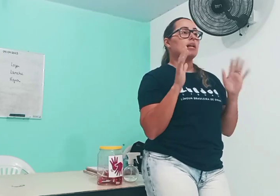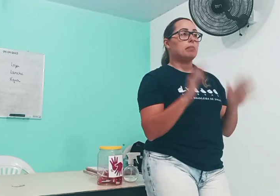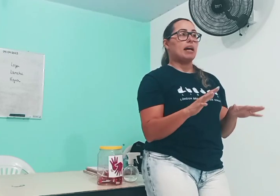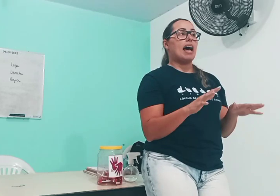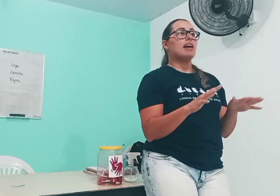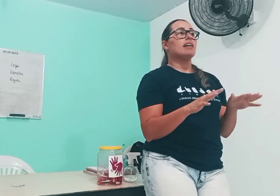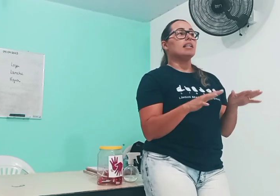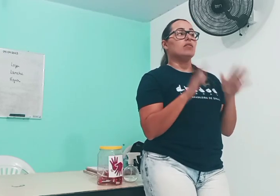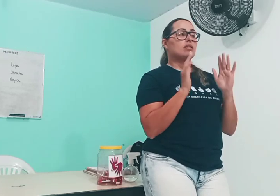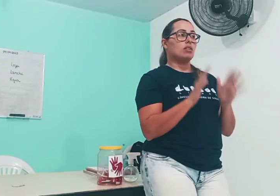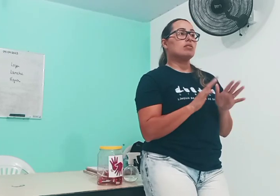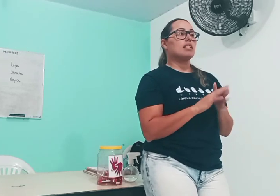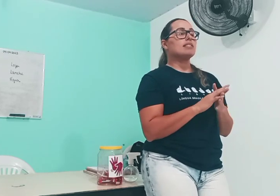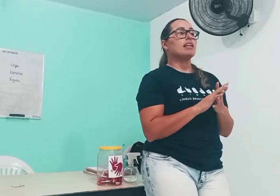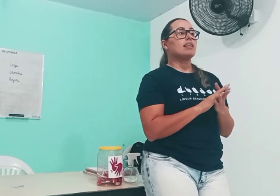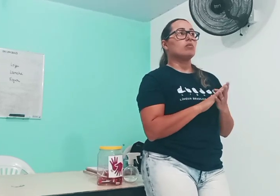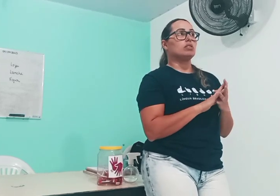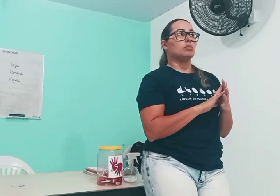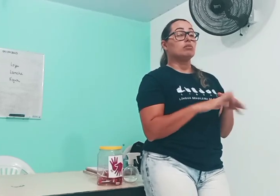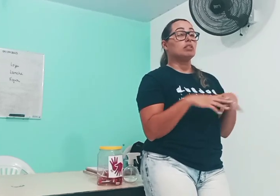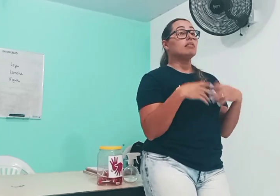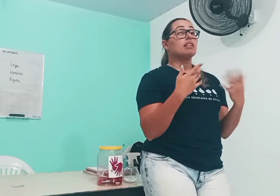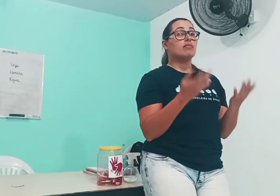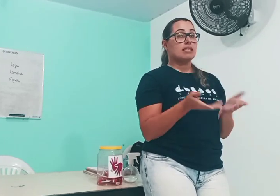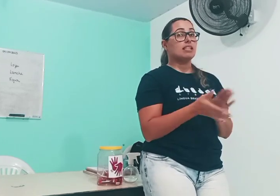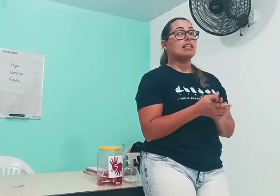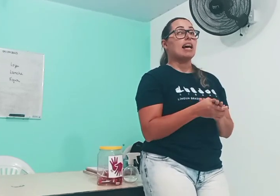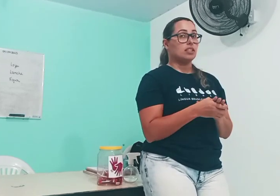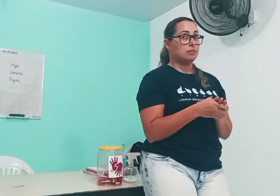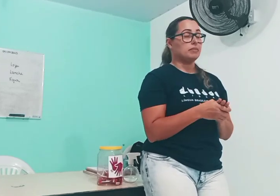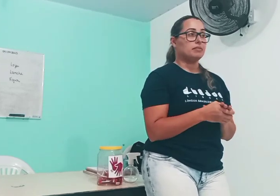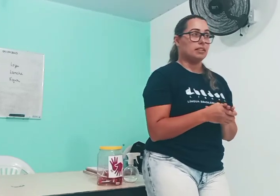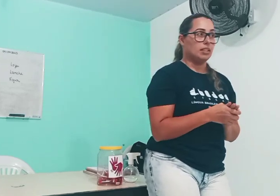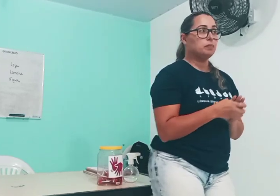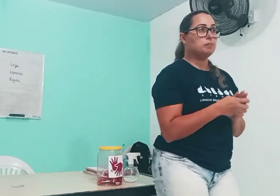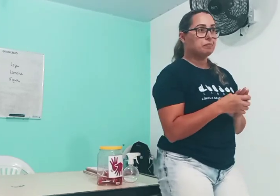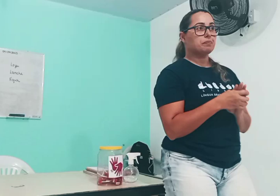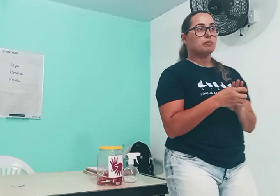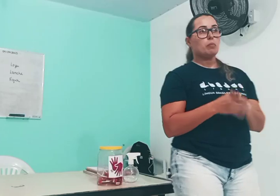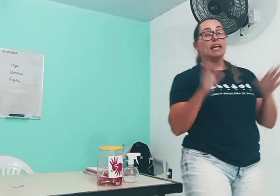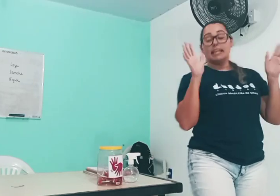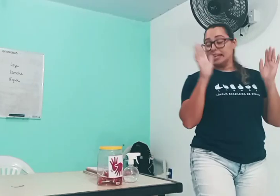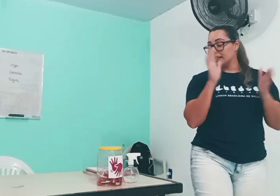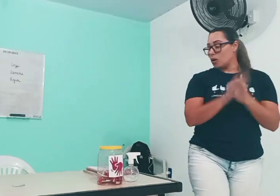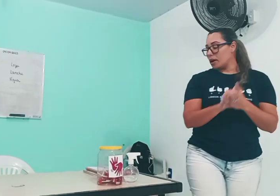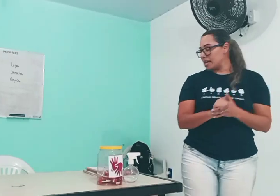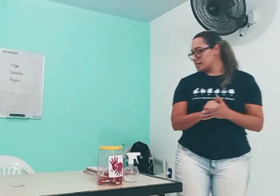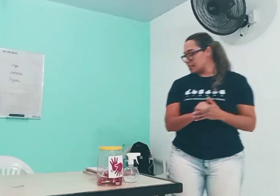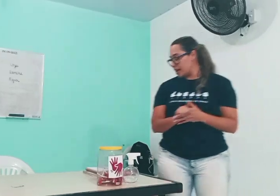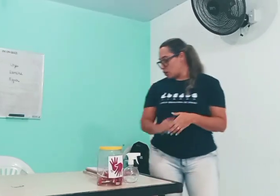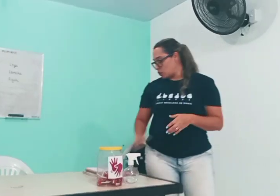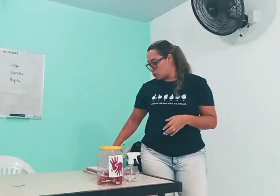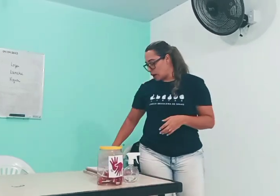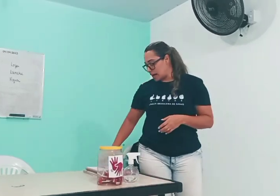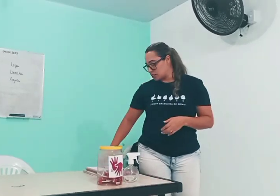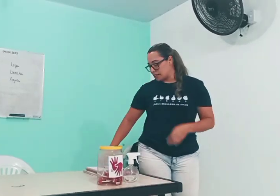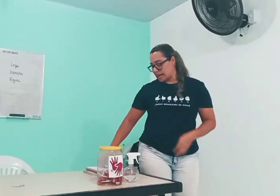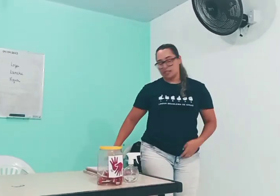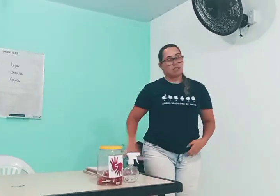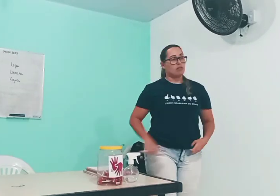cérebro a lembrar e você não esquecer, assim, com tanta facilidade. Entendeu? Então, esse é a atividade que